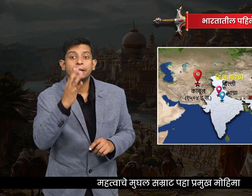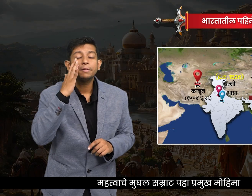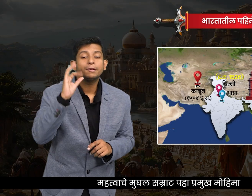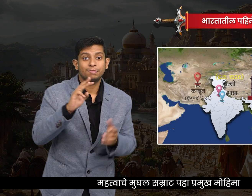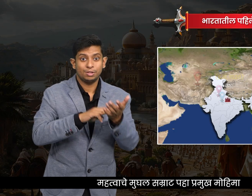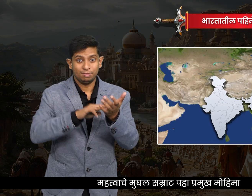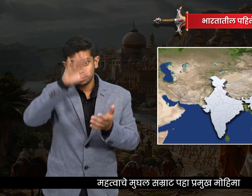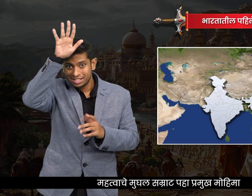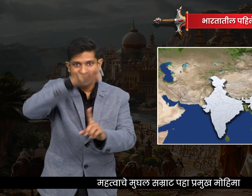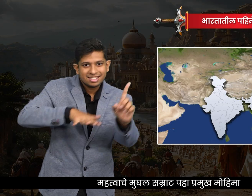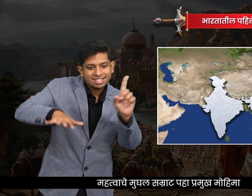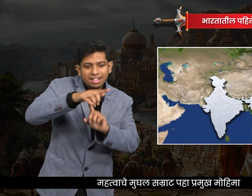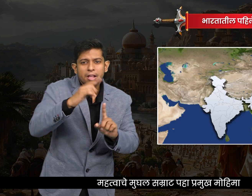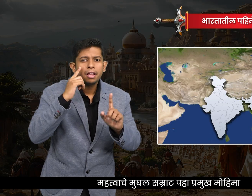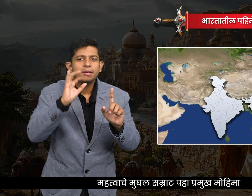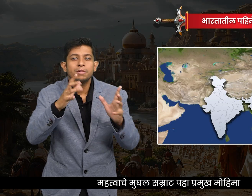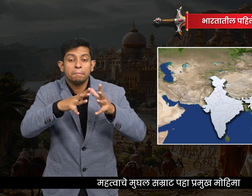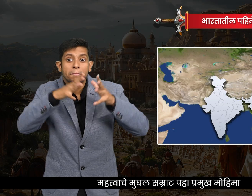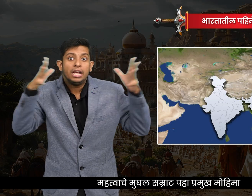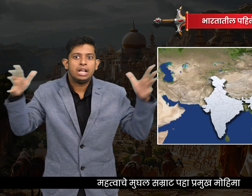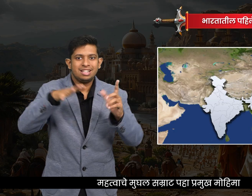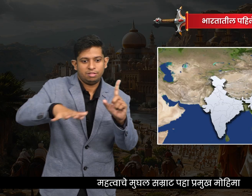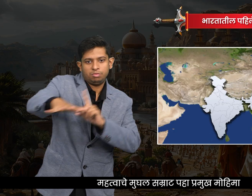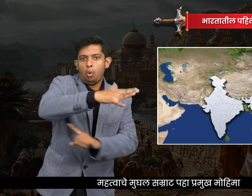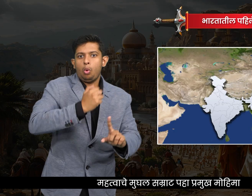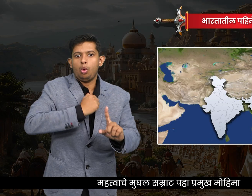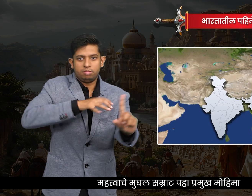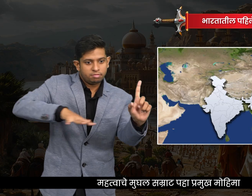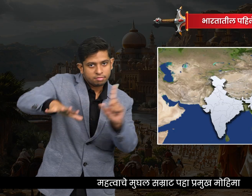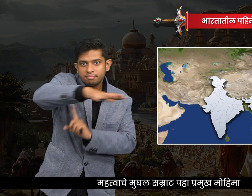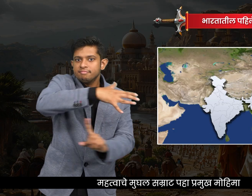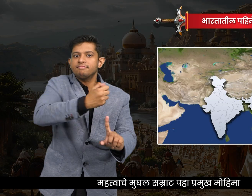महत्त्वाचे मुघल सम्राट पहा. प्रमुख मोहिमा